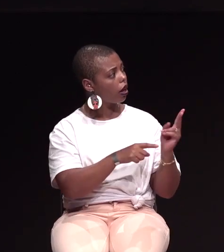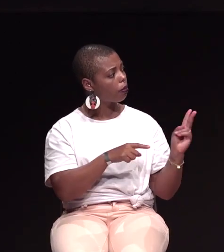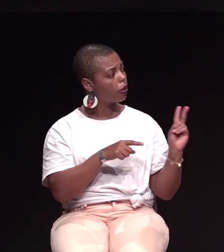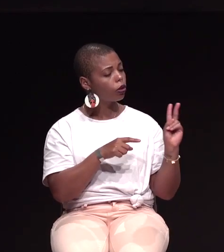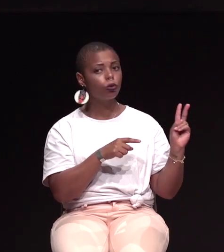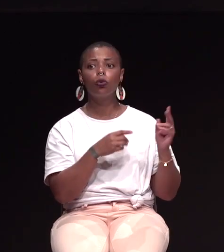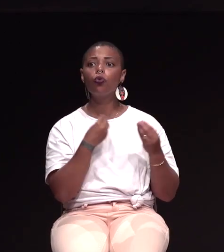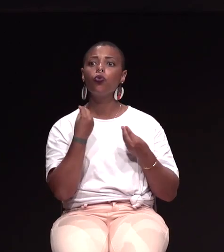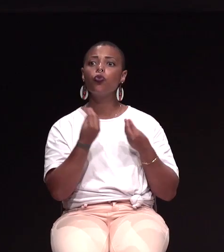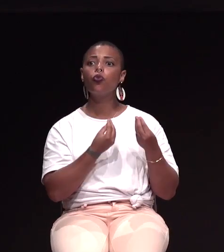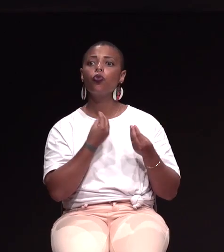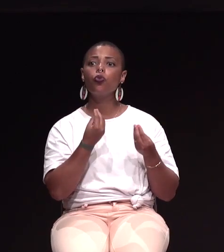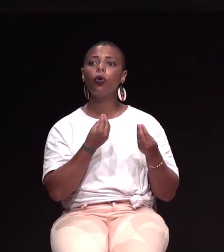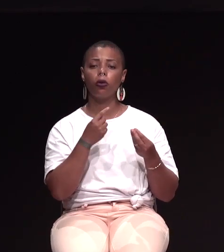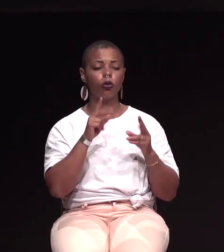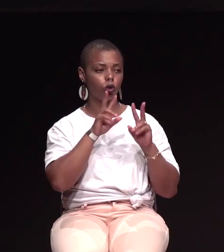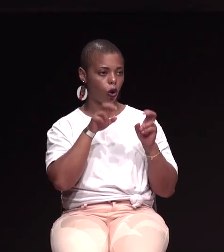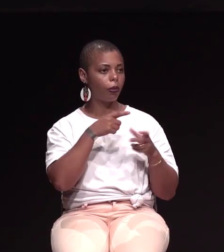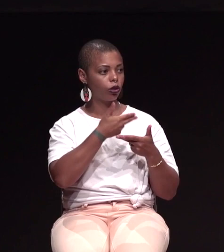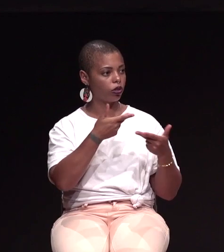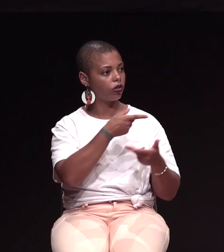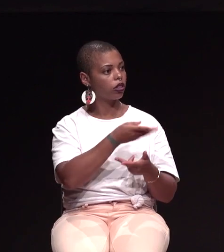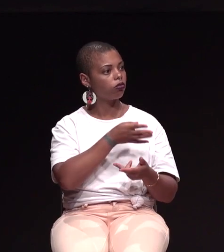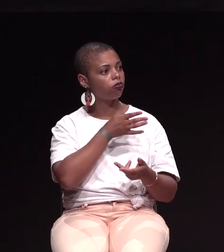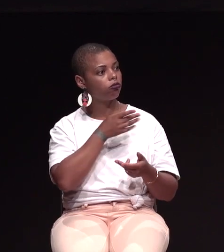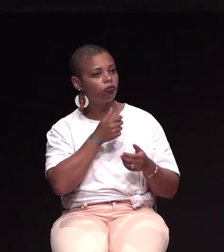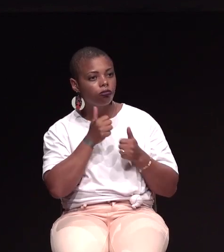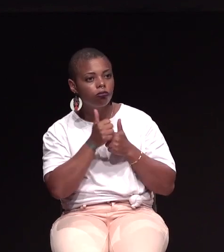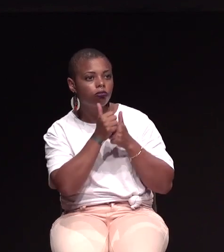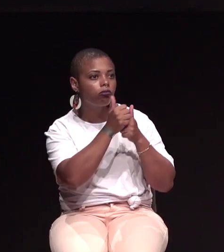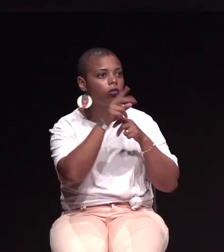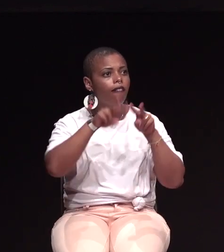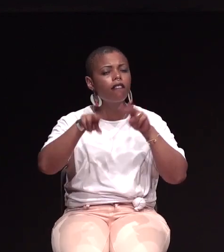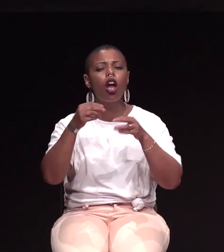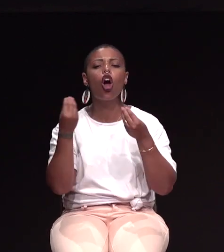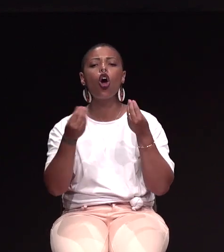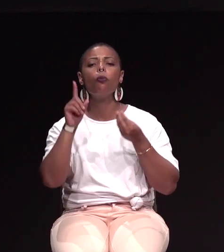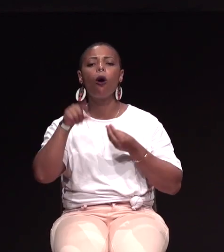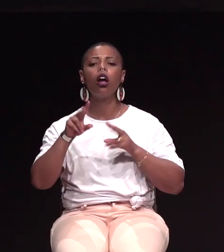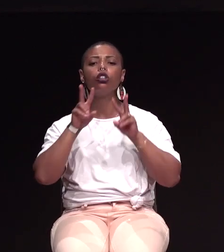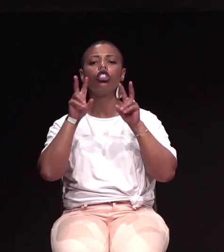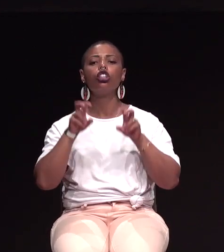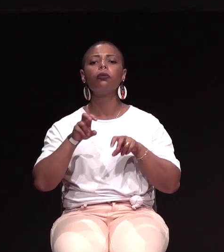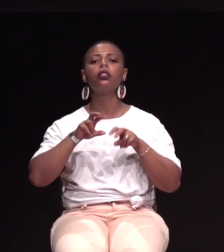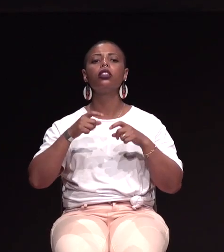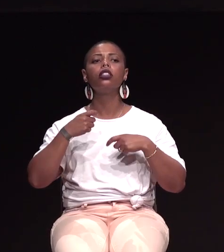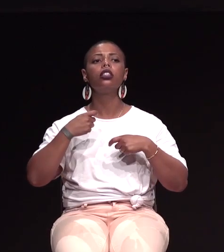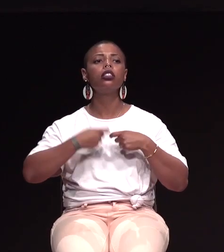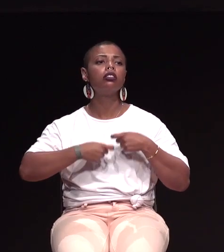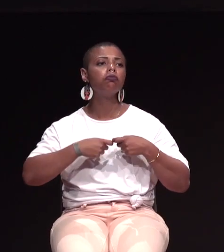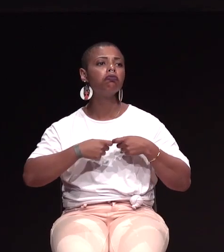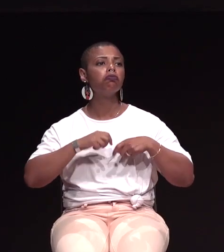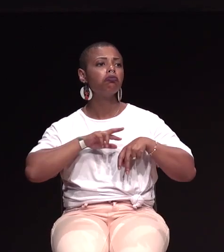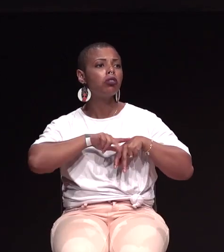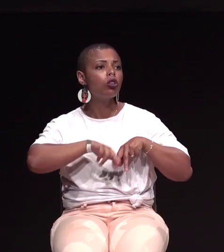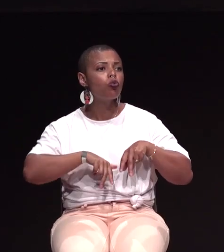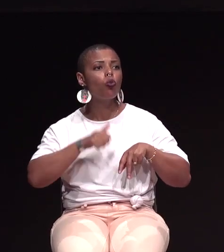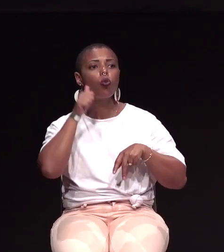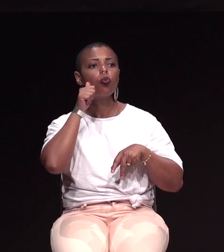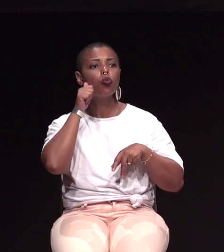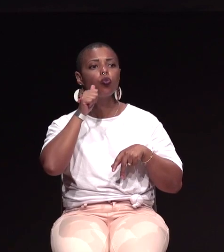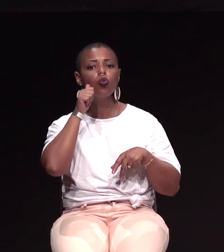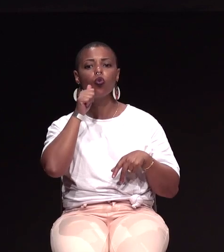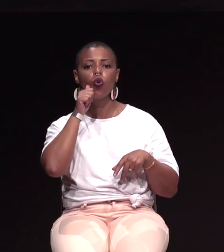como, das discussões que vocês acompanham, como que aparece a questão da sexualidade nas autoras mulheres, e aqui fazendo nas